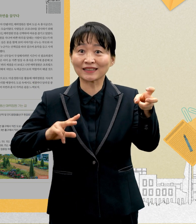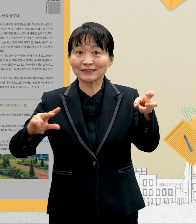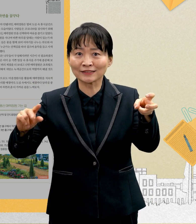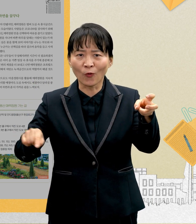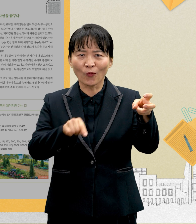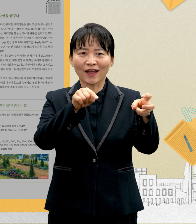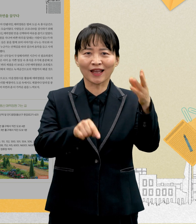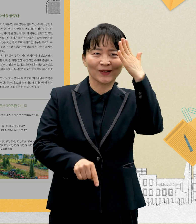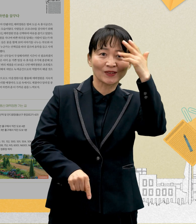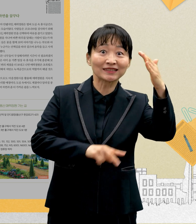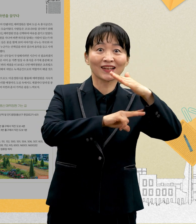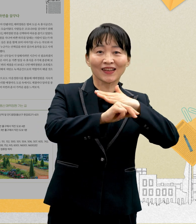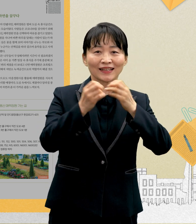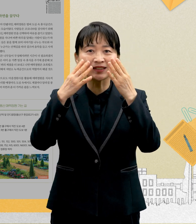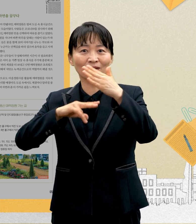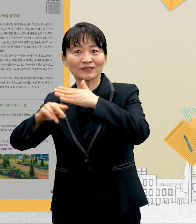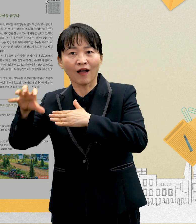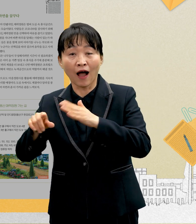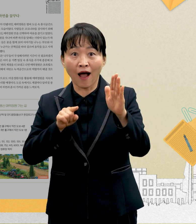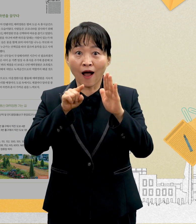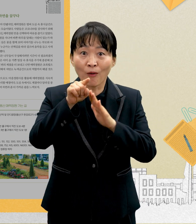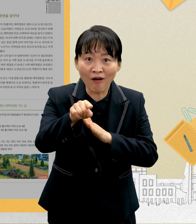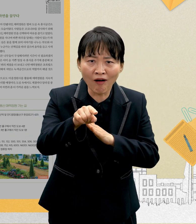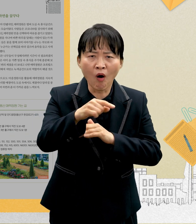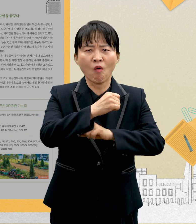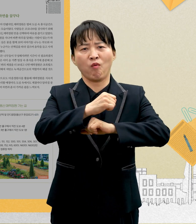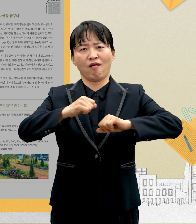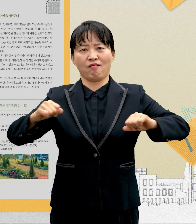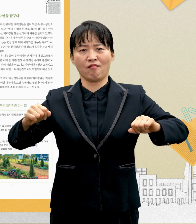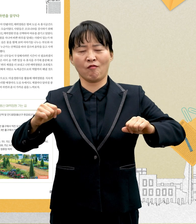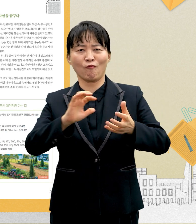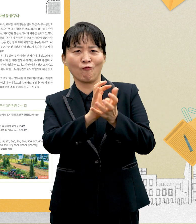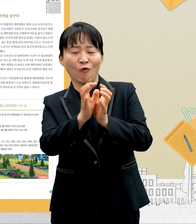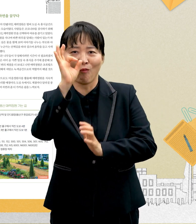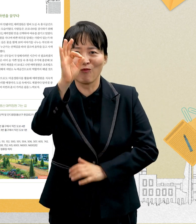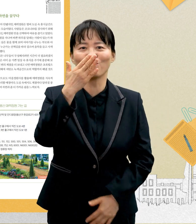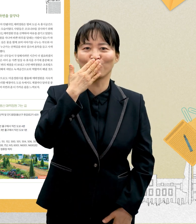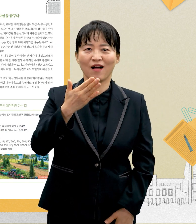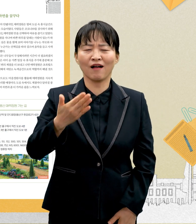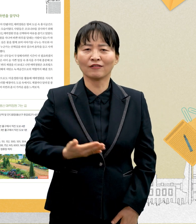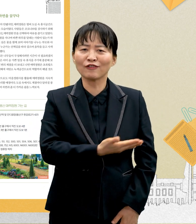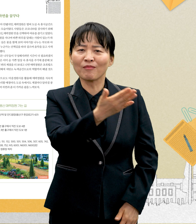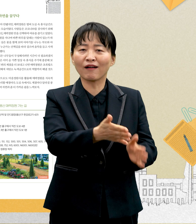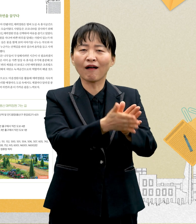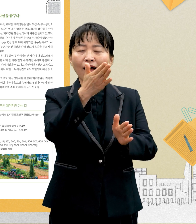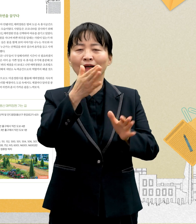있는 잔디광장에서 매력정원을 만나보실 수 있습니다. 도심 속 작은 휴식, 용산